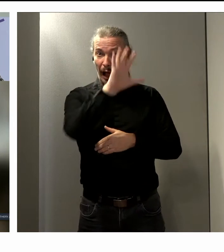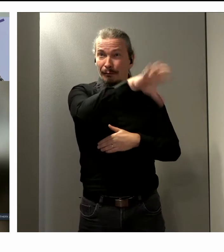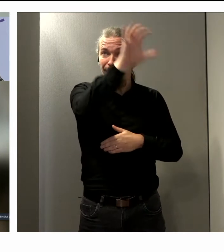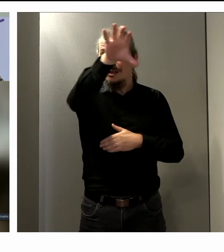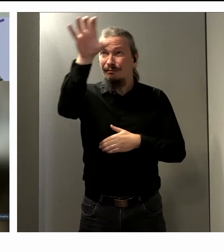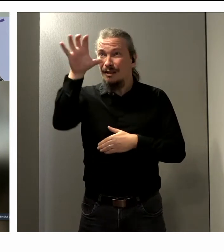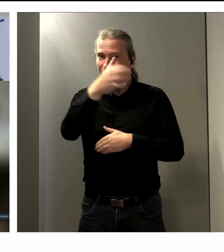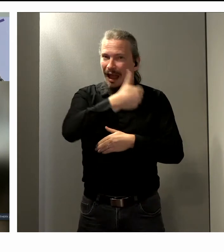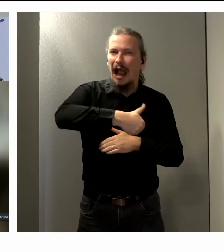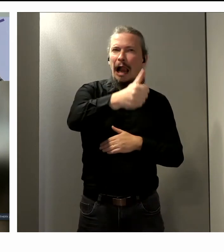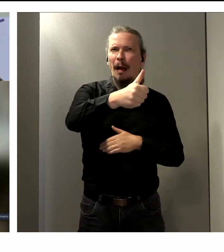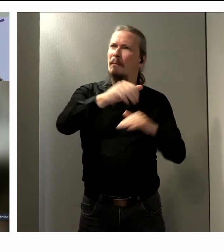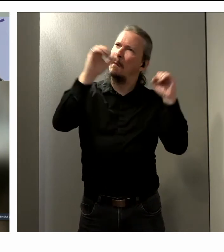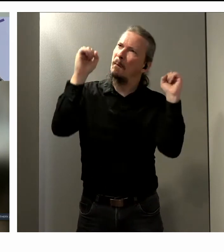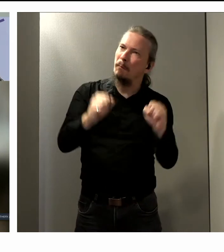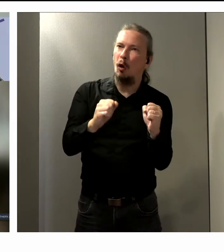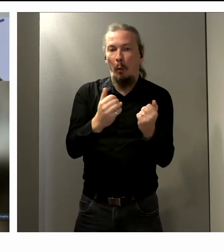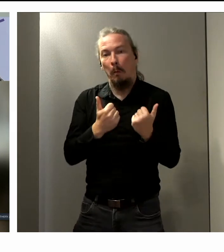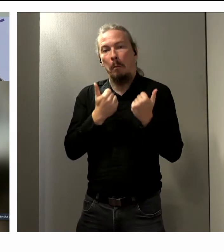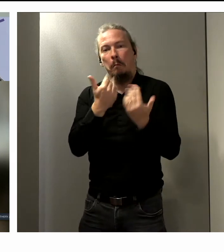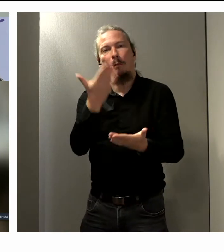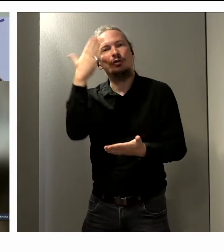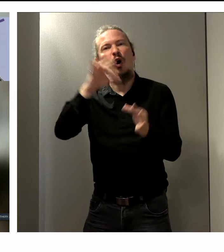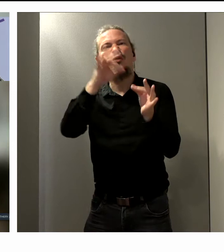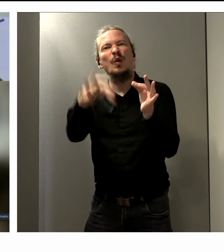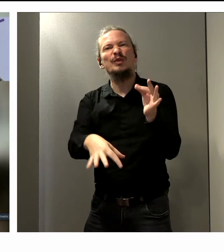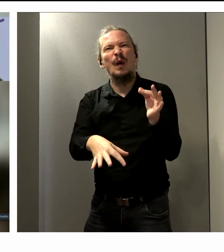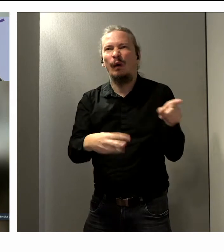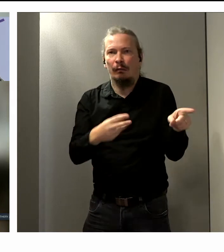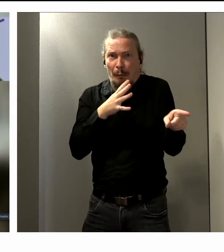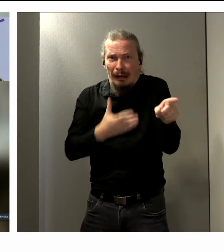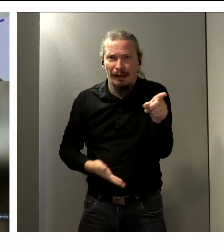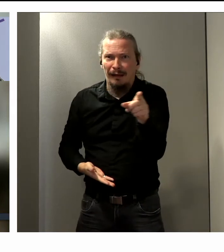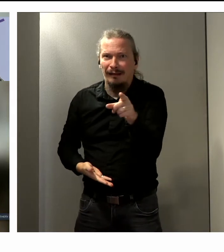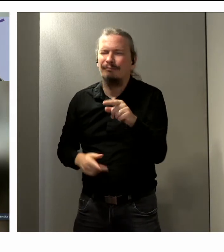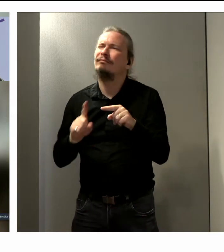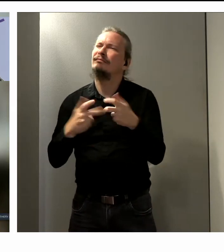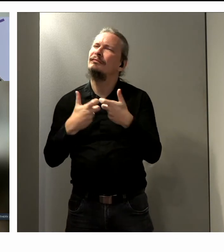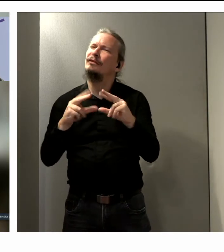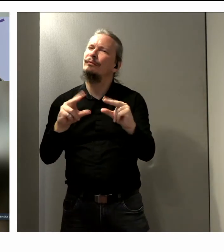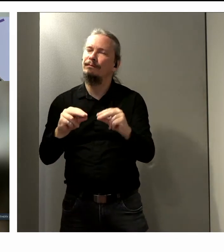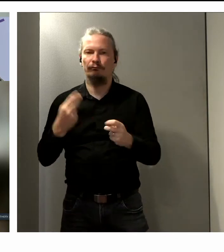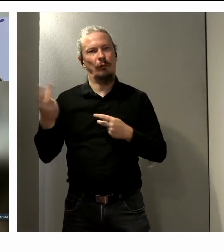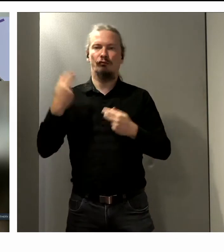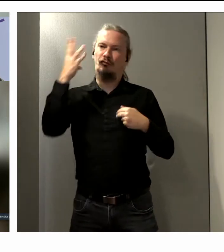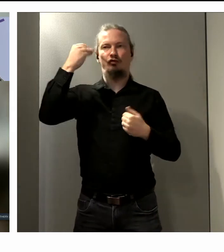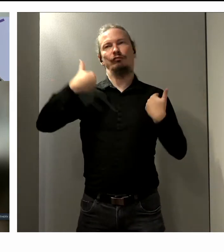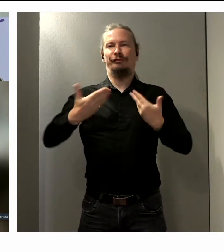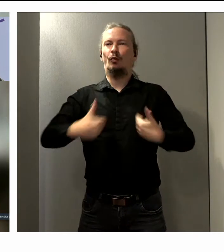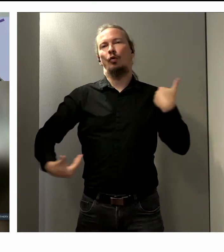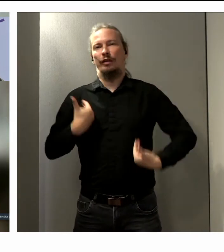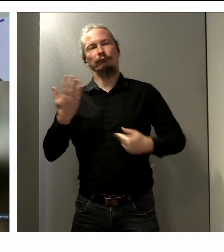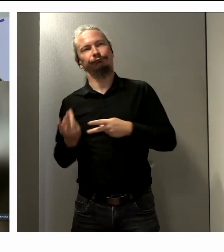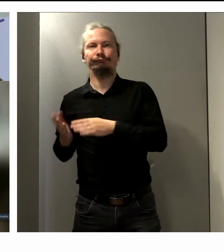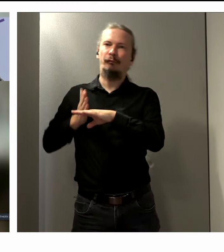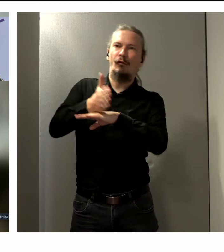chose pour les étudiants en situation de handicap. Je vais détailler très simplement. Vous arrivez à la fac, vous êtes en situation de